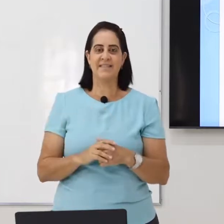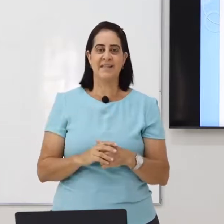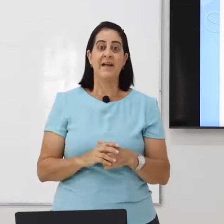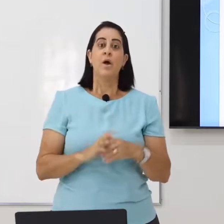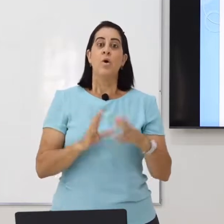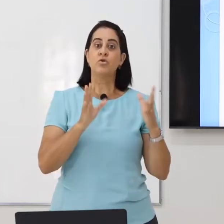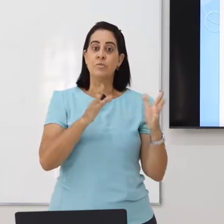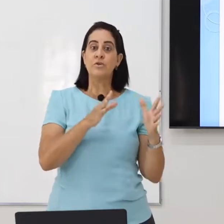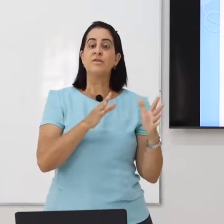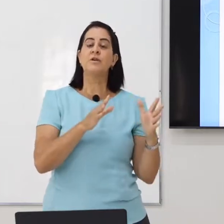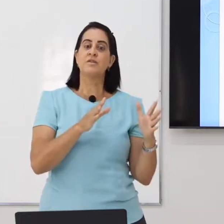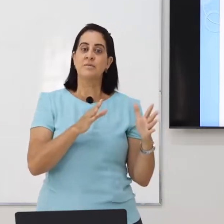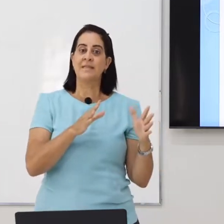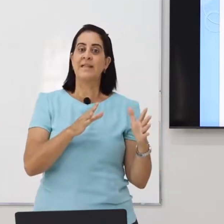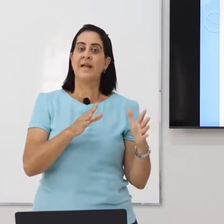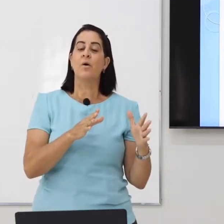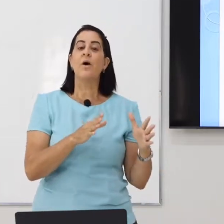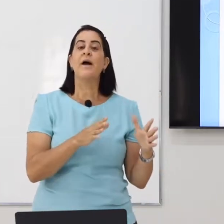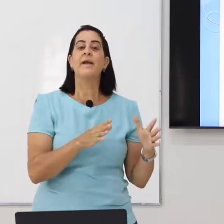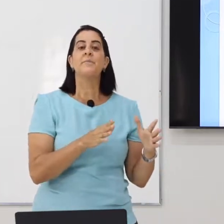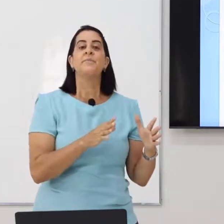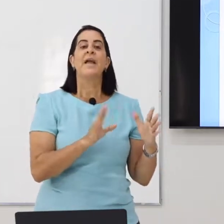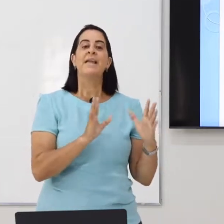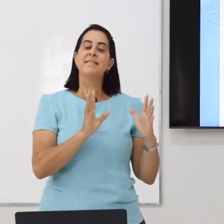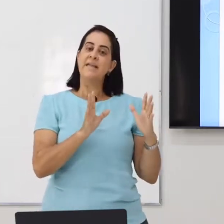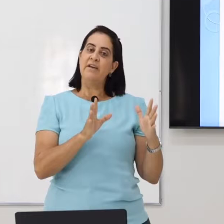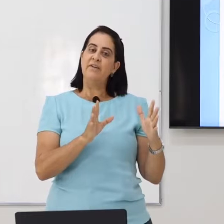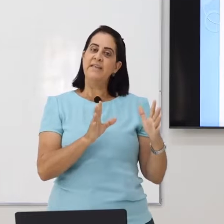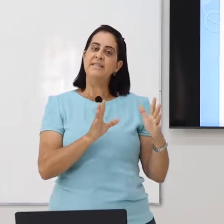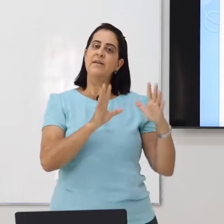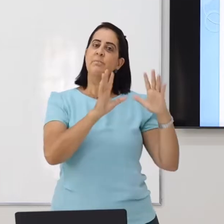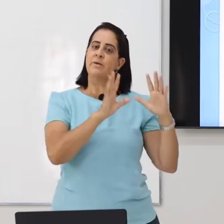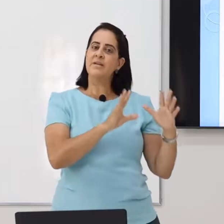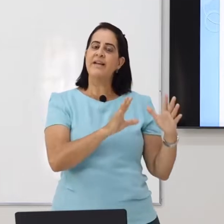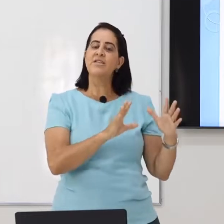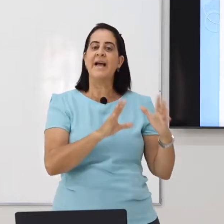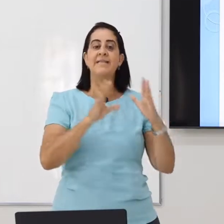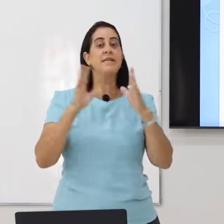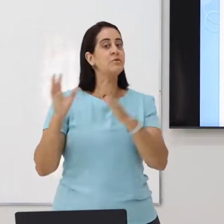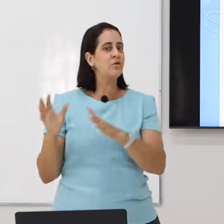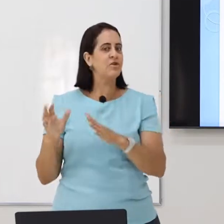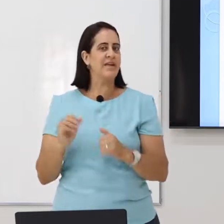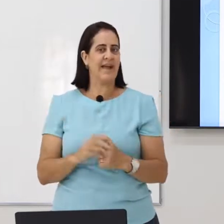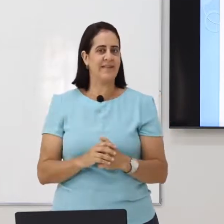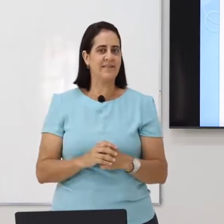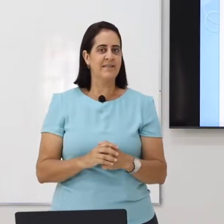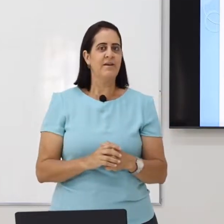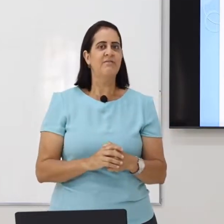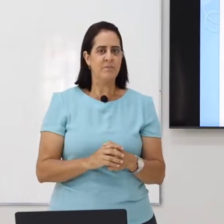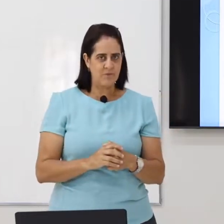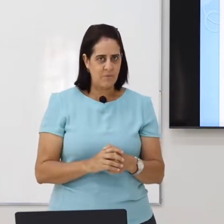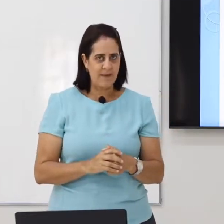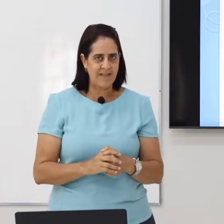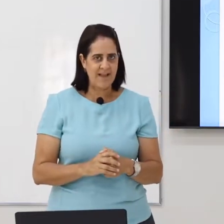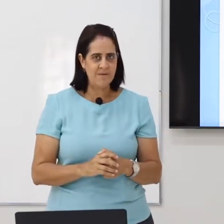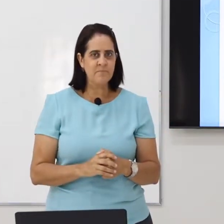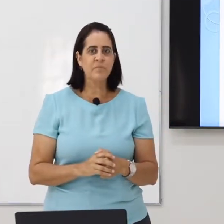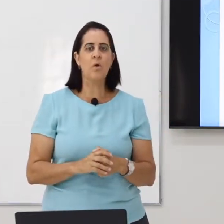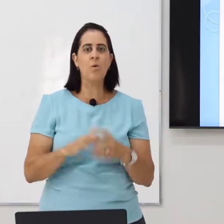diferença. Os números que nós vimos até agora, eles se referenciam pelos cardinais. E os ordinais? Vamos compreender como